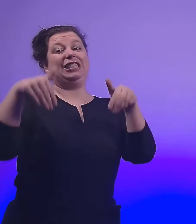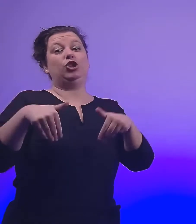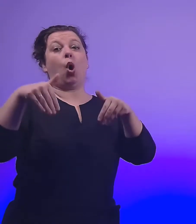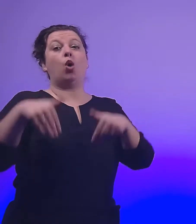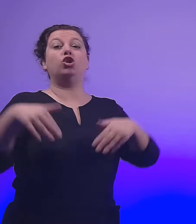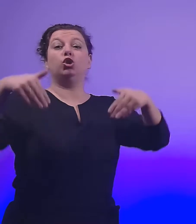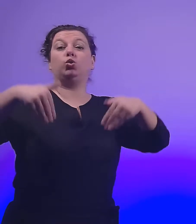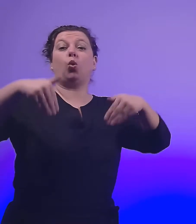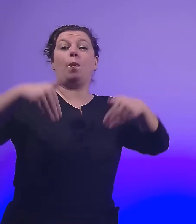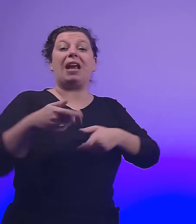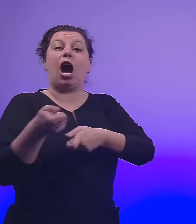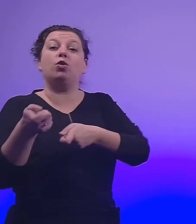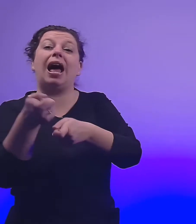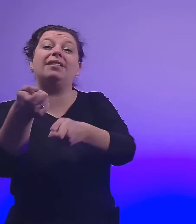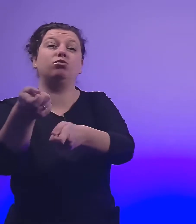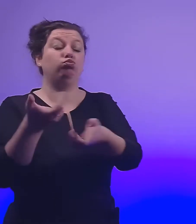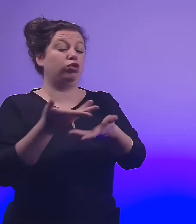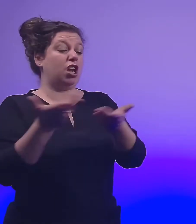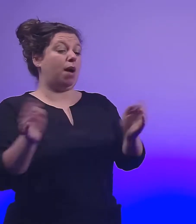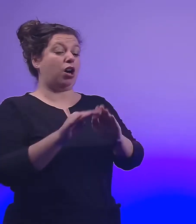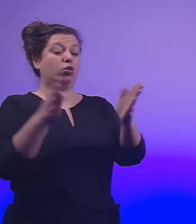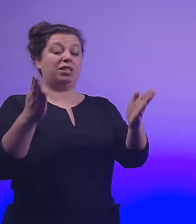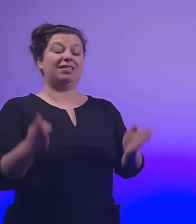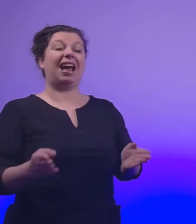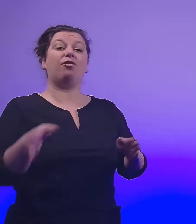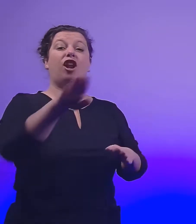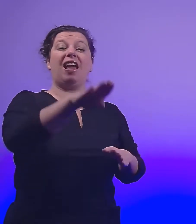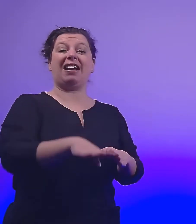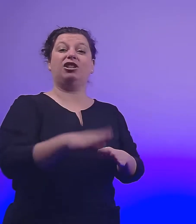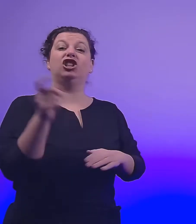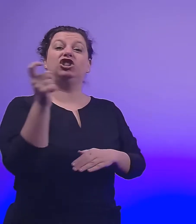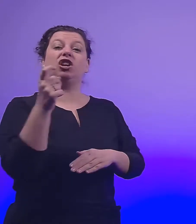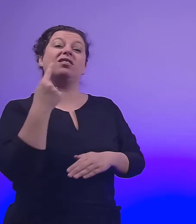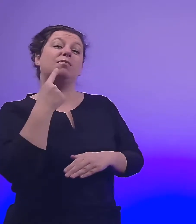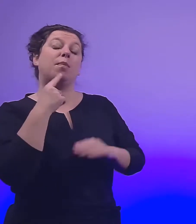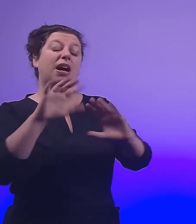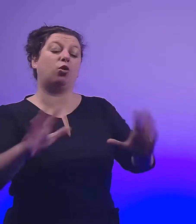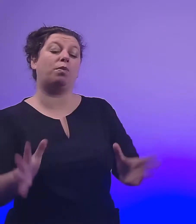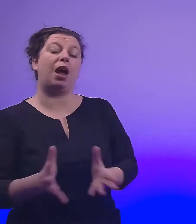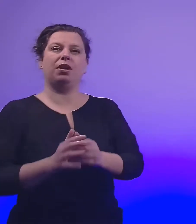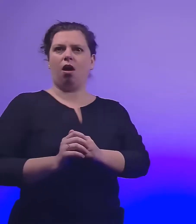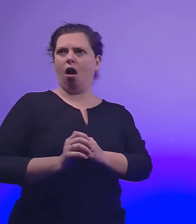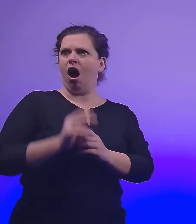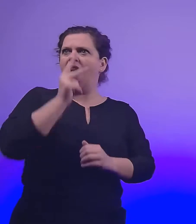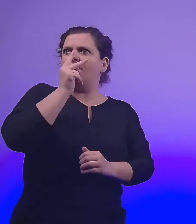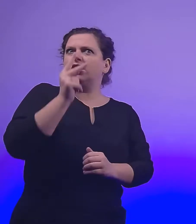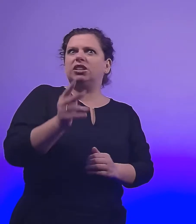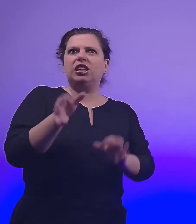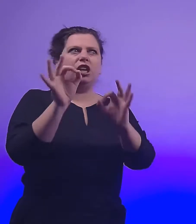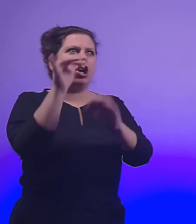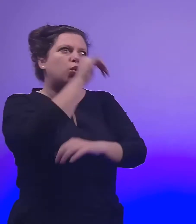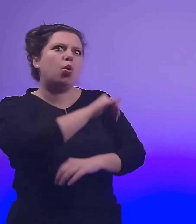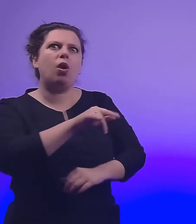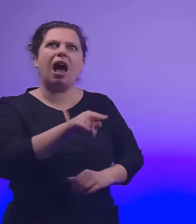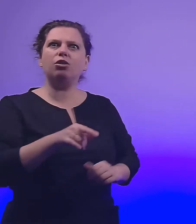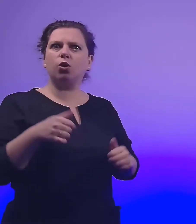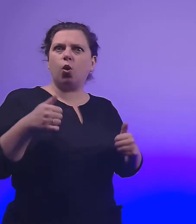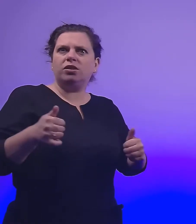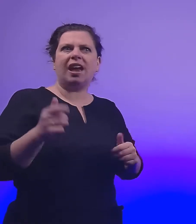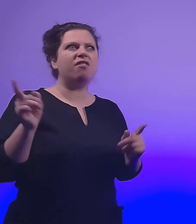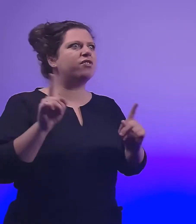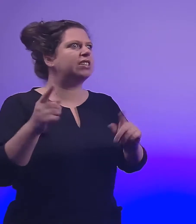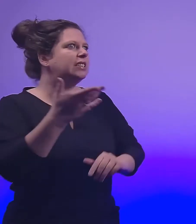okay. Je mag dat zo op de tafel leggen, hoor. Dan heb je het zo meteen zelf al op. Ja. Hé, hey, maar wat zien je de koe uit? Allebei. Hè? Ja, wat is